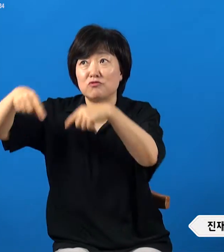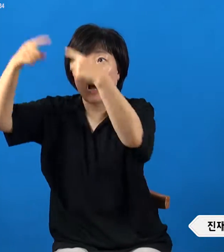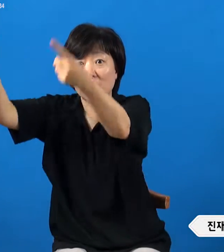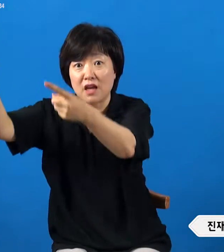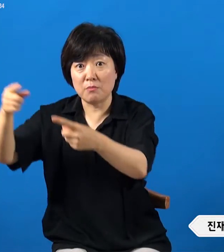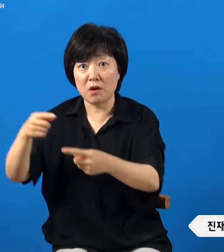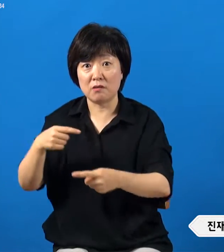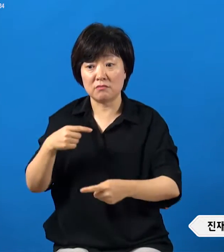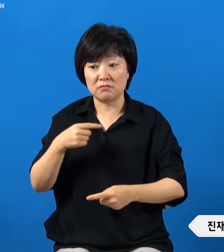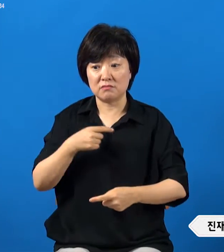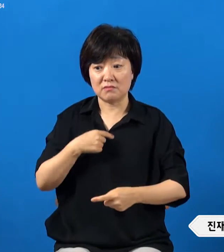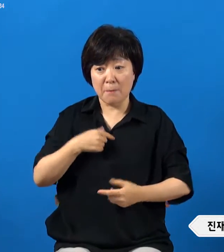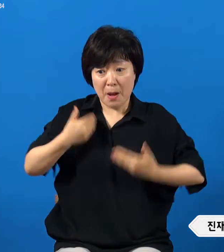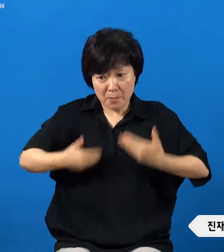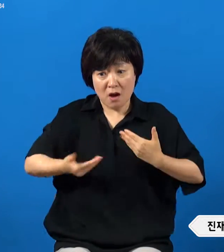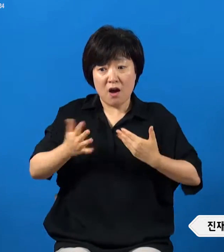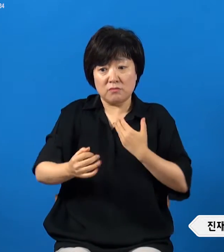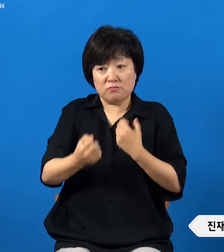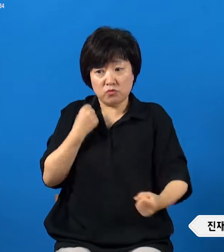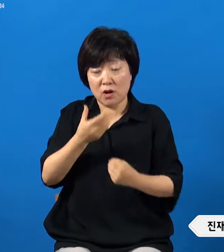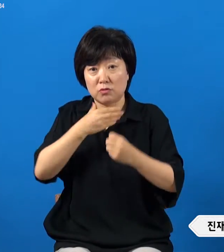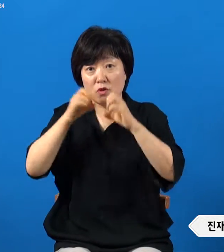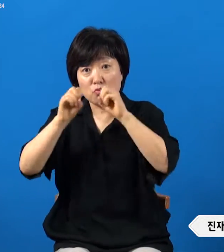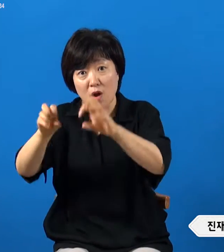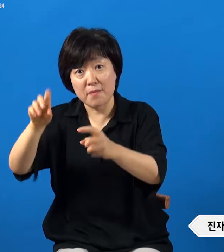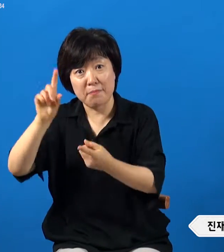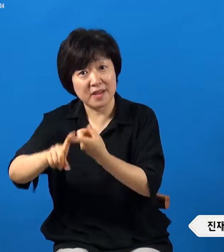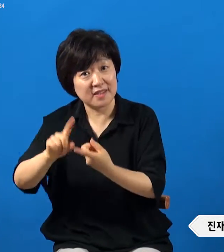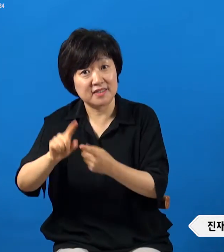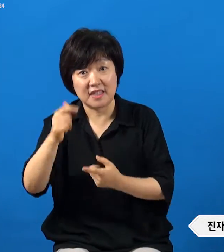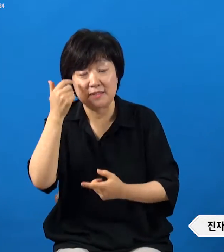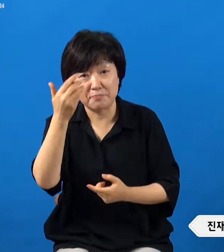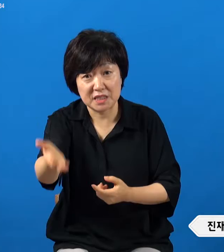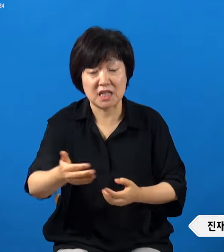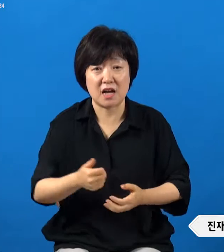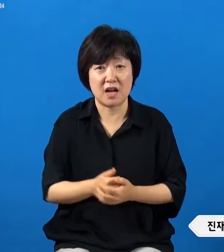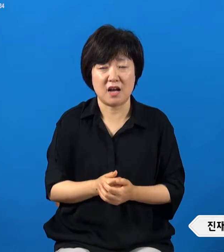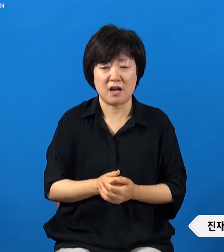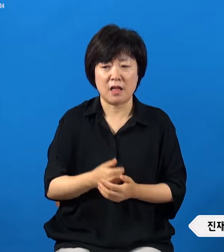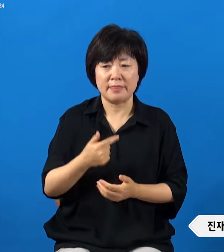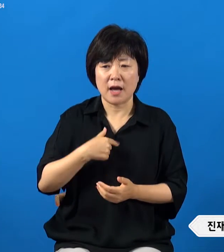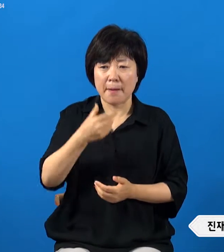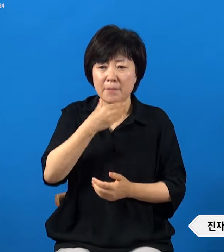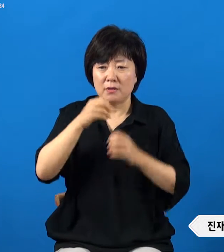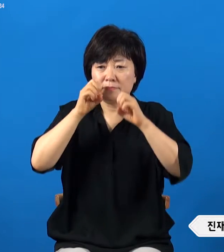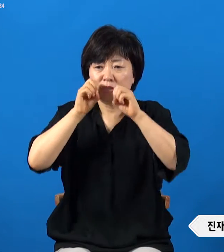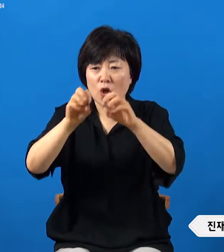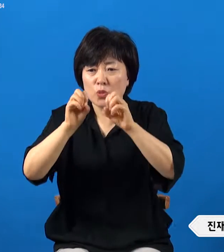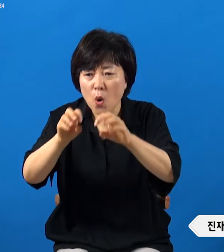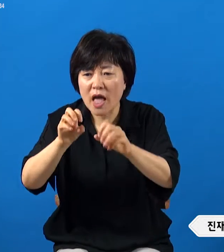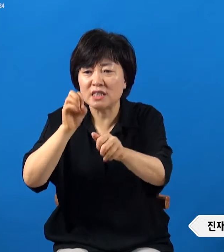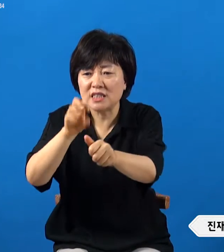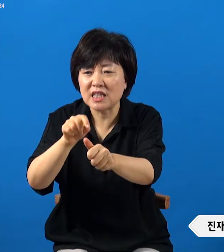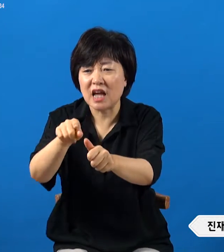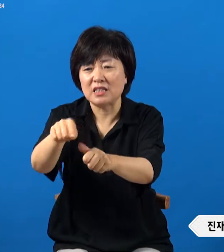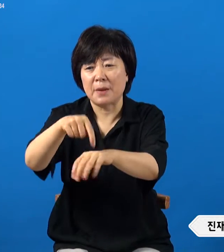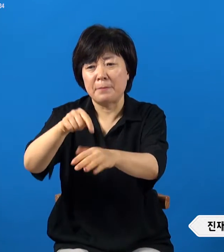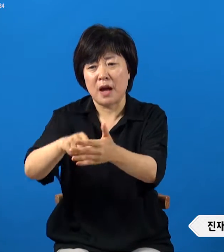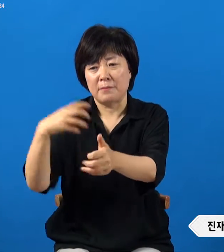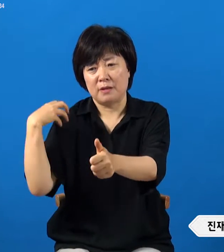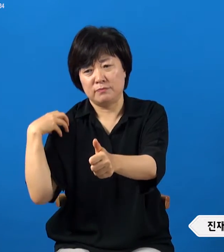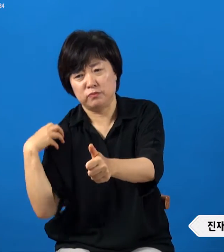만약 전도했다가 그 사람의 개인 자유를 침범하고 괜히 그 사람의 마음에 부담을 주고 싶지 않아